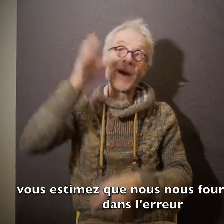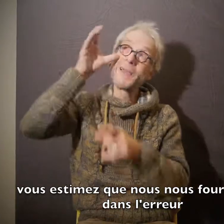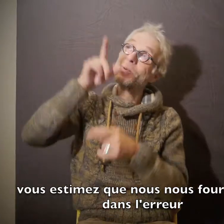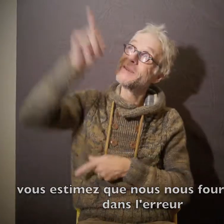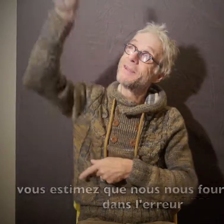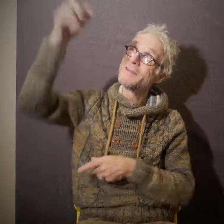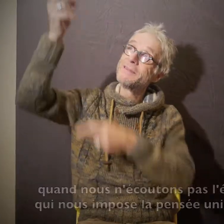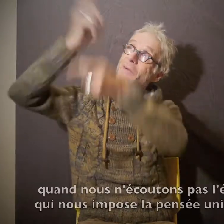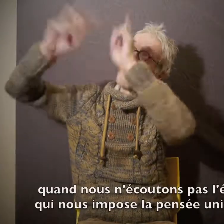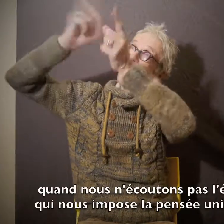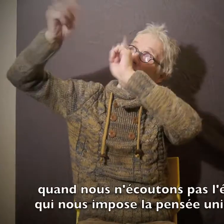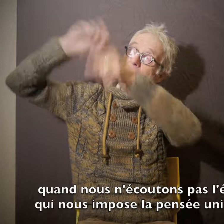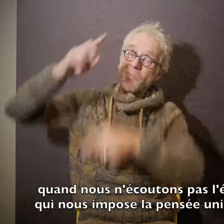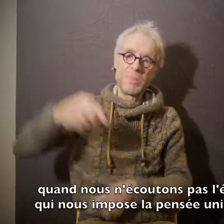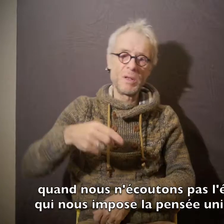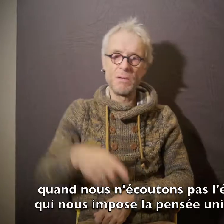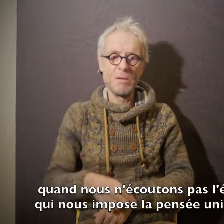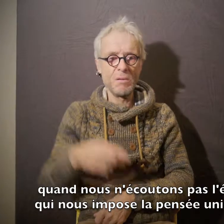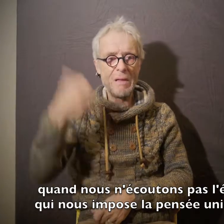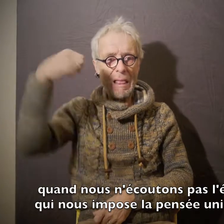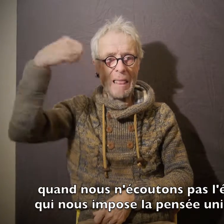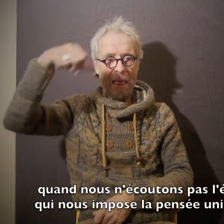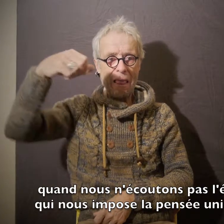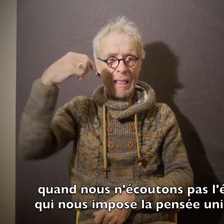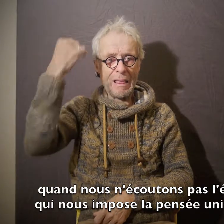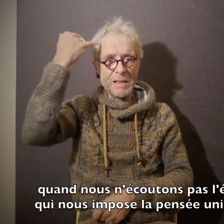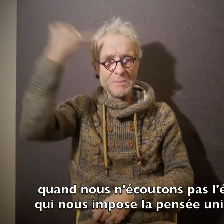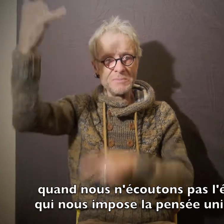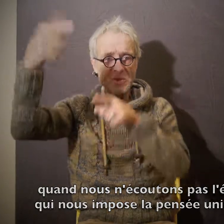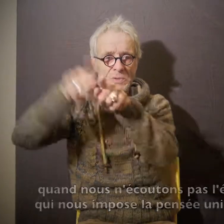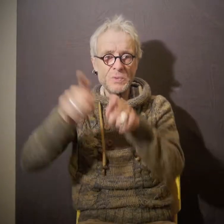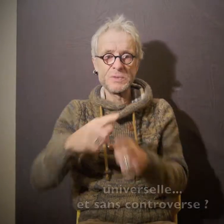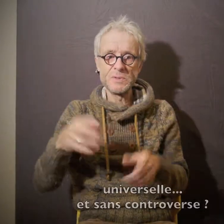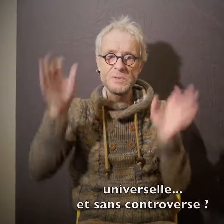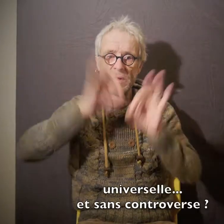pas l'élite qui nous impose la pensée unique, universelle et sans controverse?